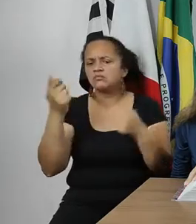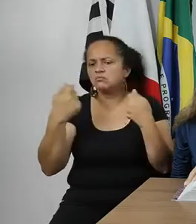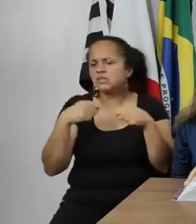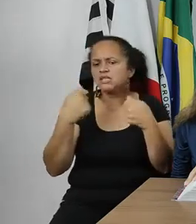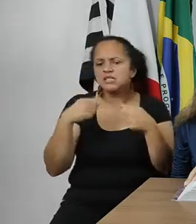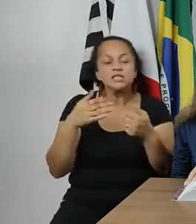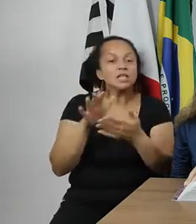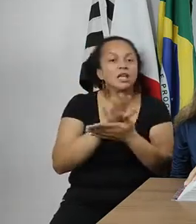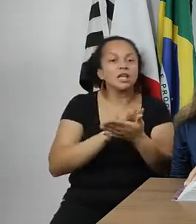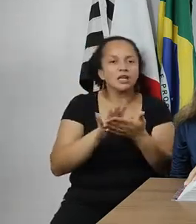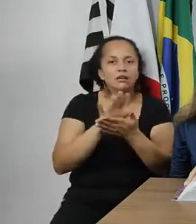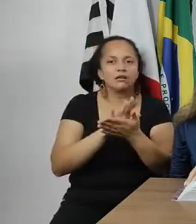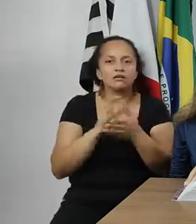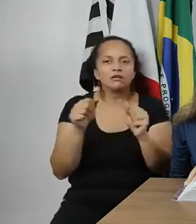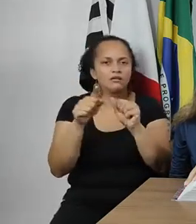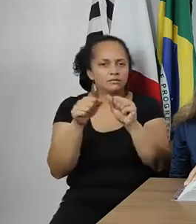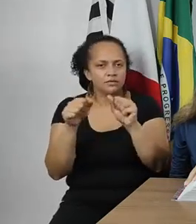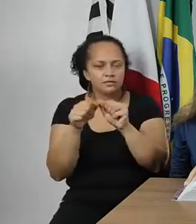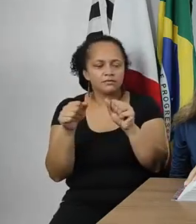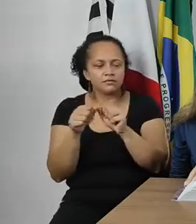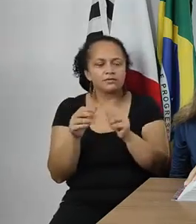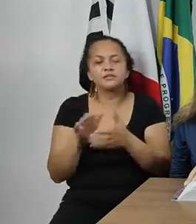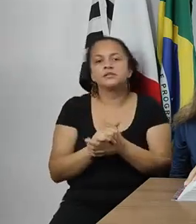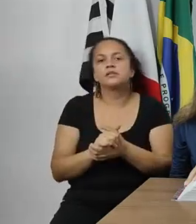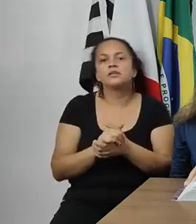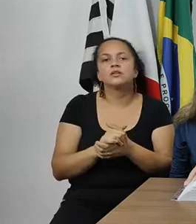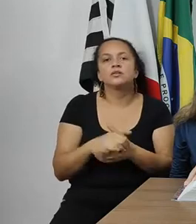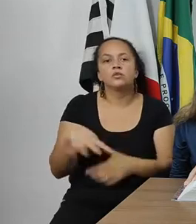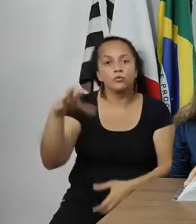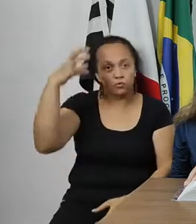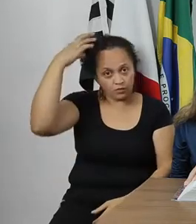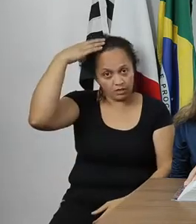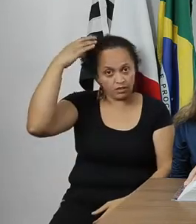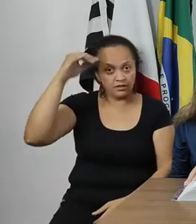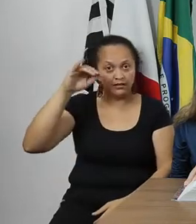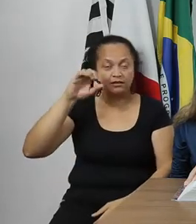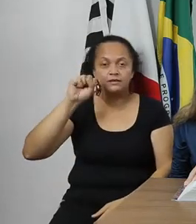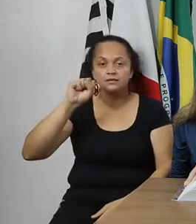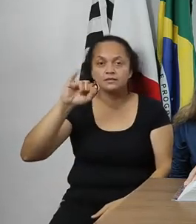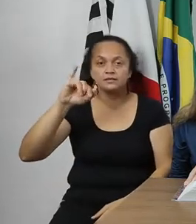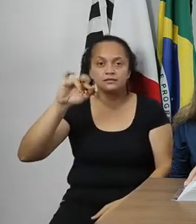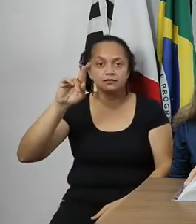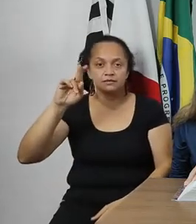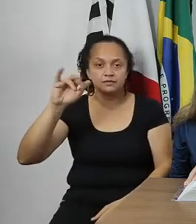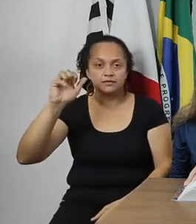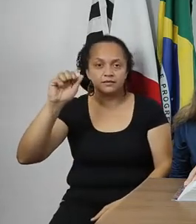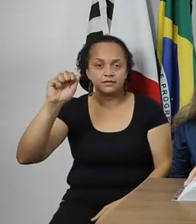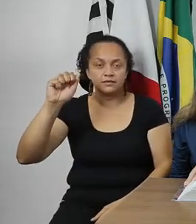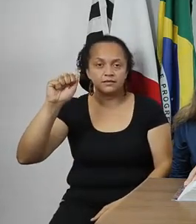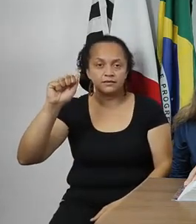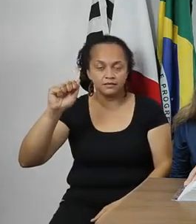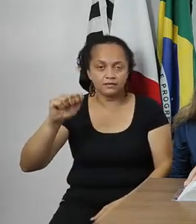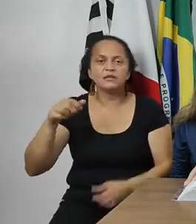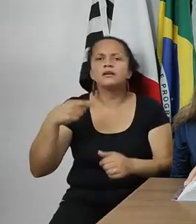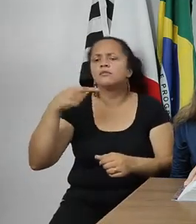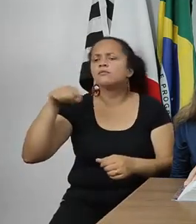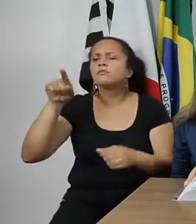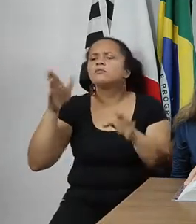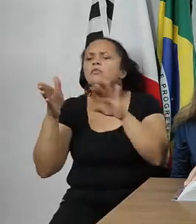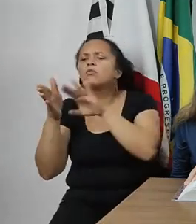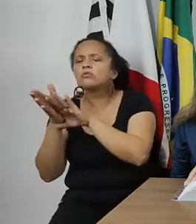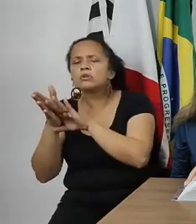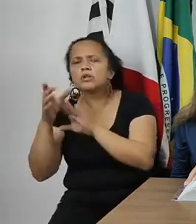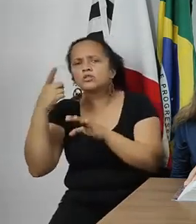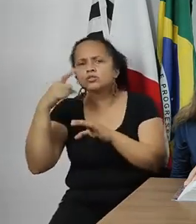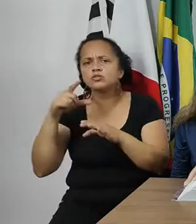dela. O rei da Síria vai voltar pelo mesmo caminho por onde veio, sem ter entrado